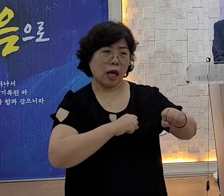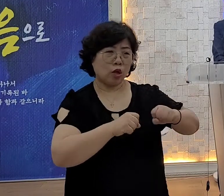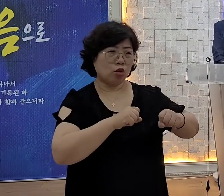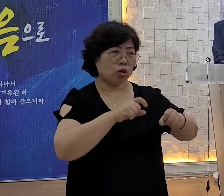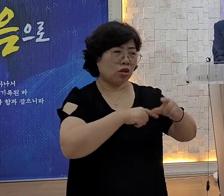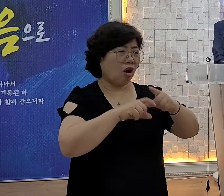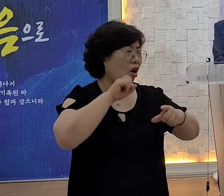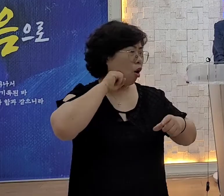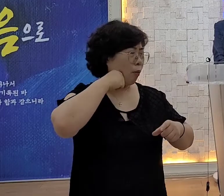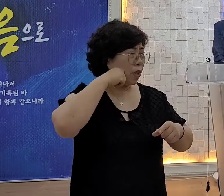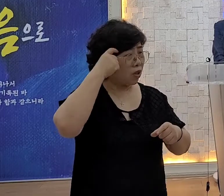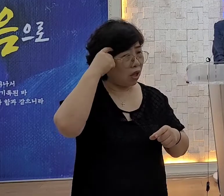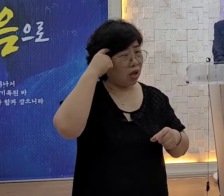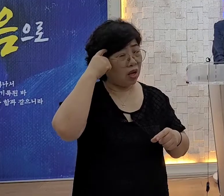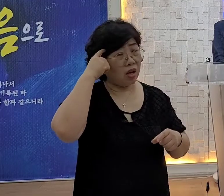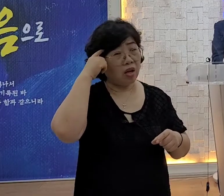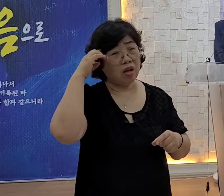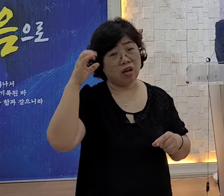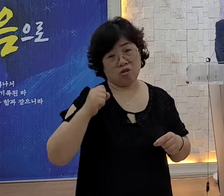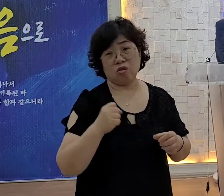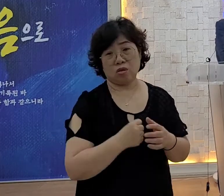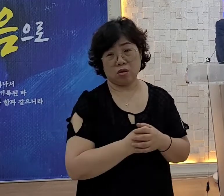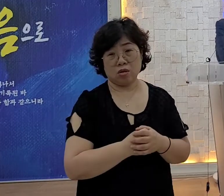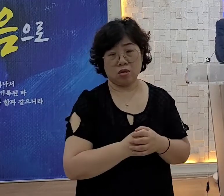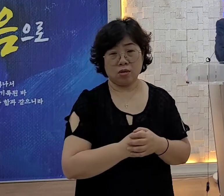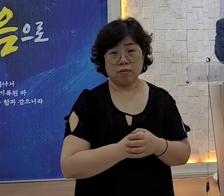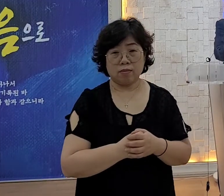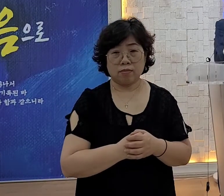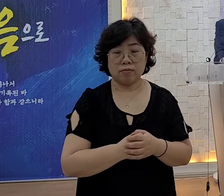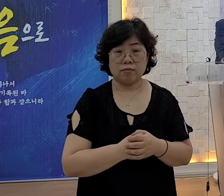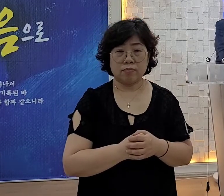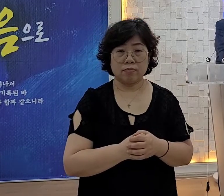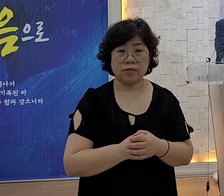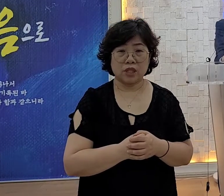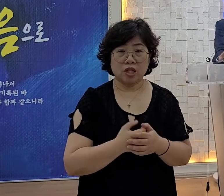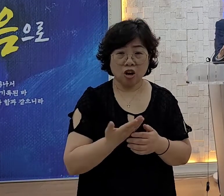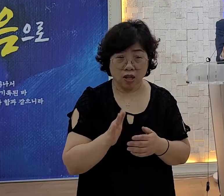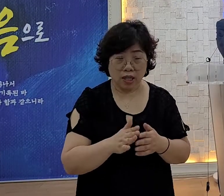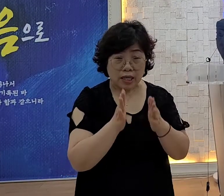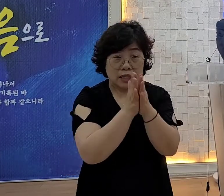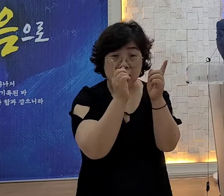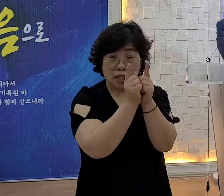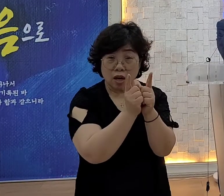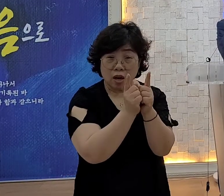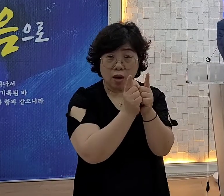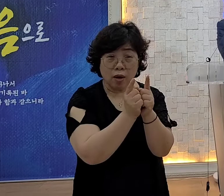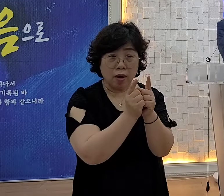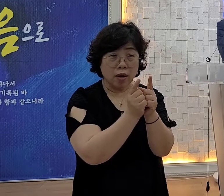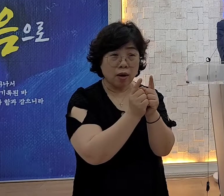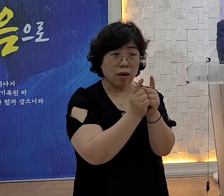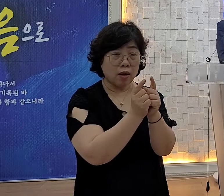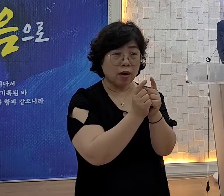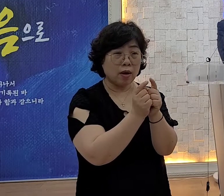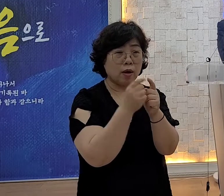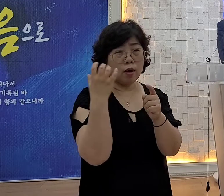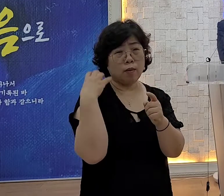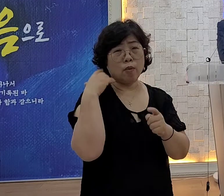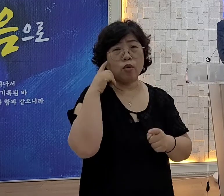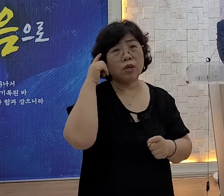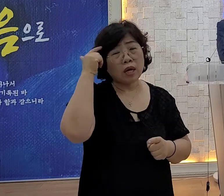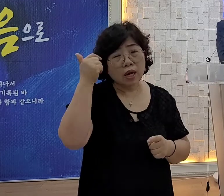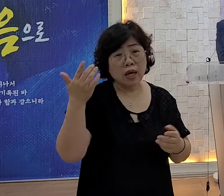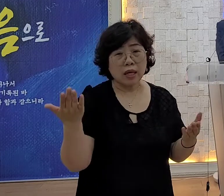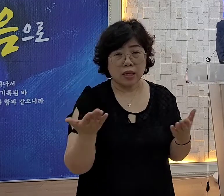생각했어요. 행위가. 근데 제가 여기서 직접 이 적은 사람들하고 목회를